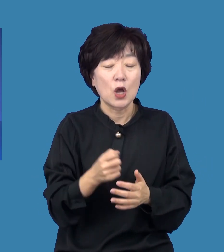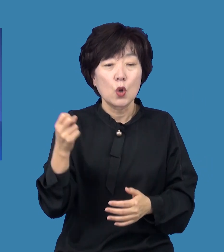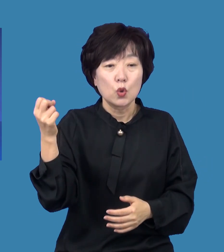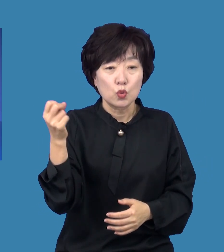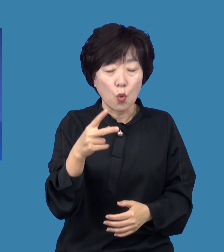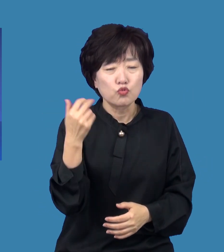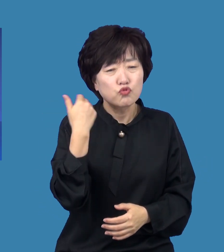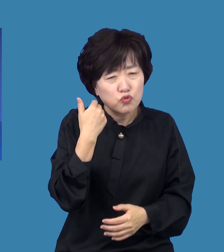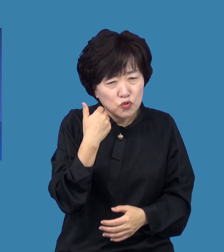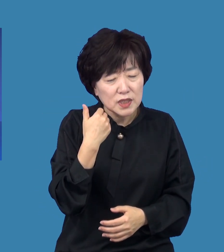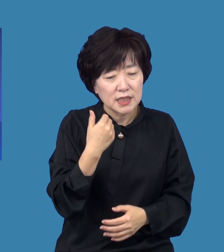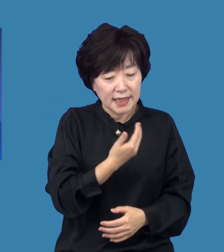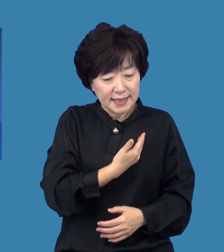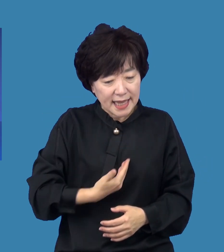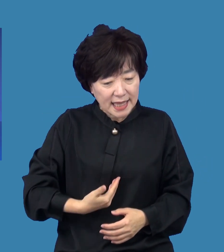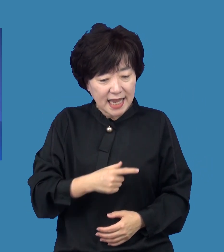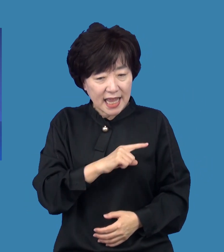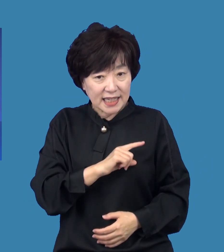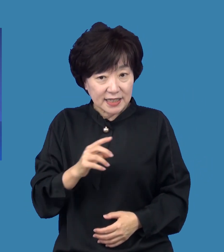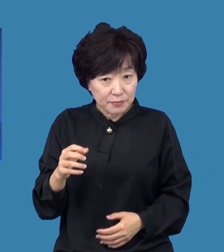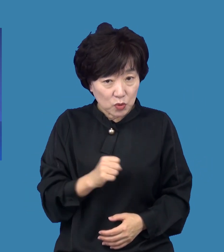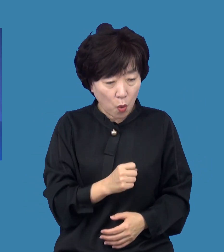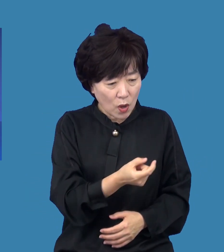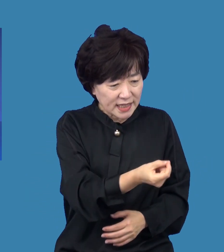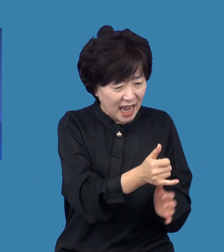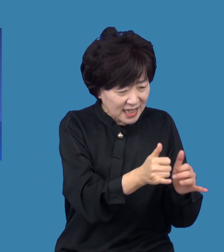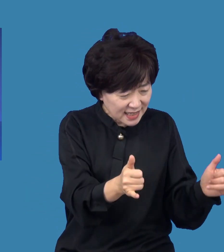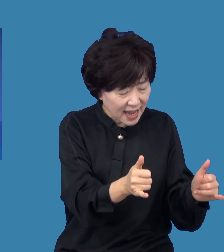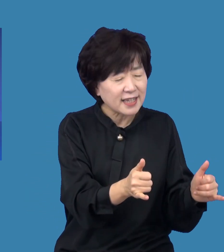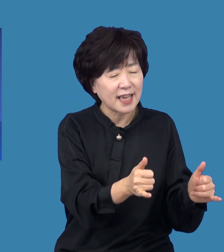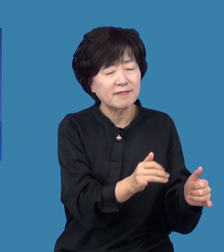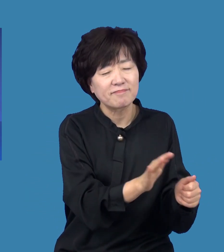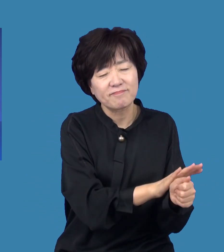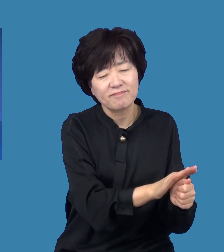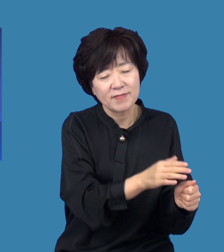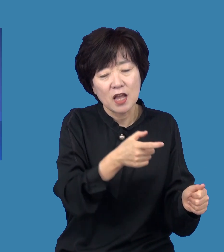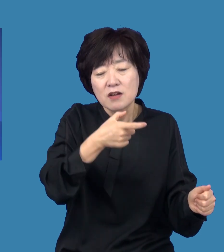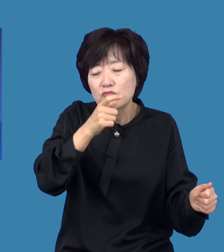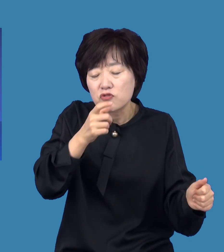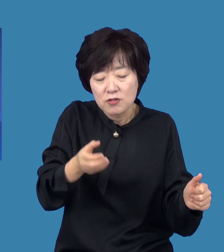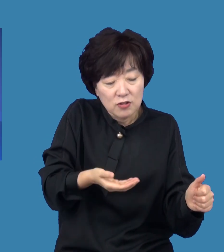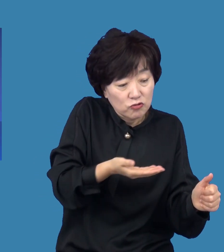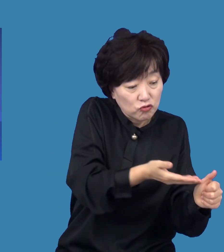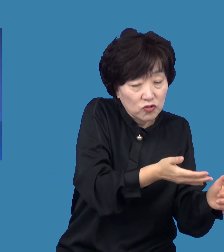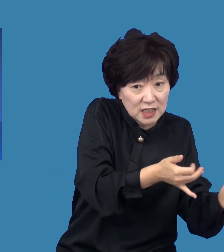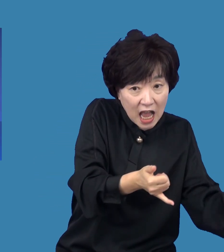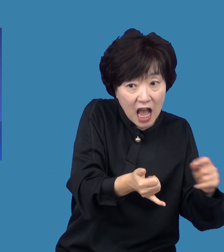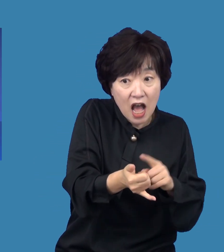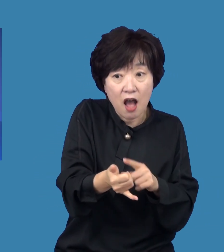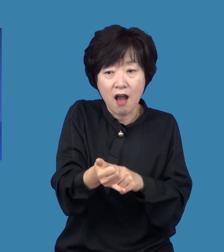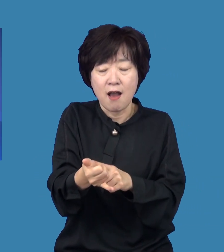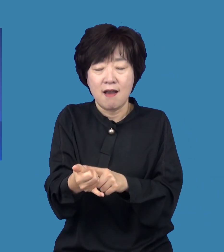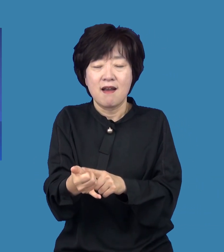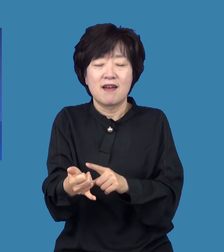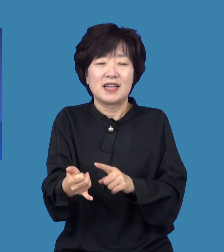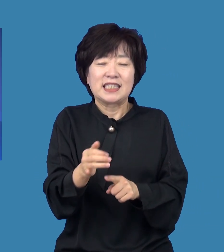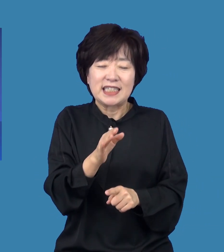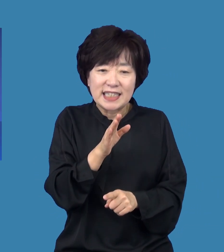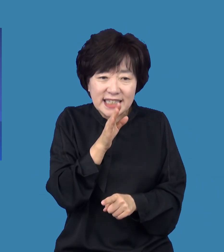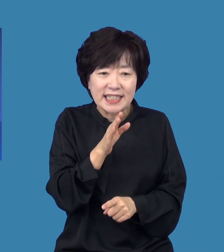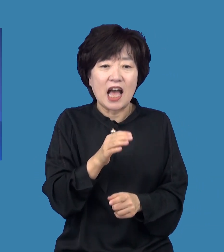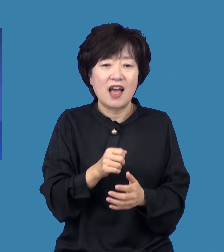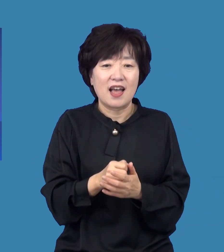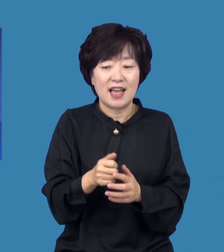또 누구든지 제자의 이름으로 이 작은 자 중 하나에게 냉수 한 그릇이라도 주는 자는 내가 진실로 너에게 이르노니 그